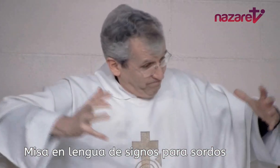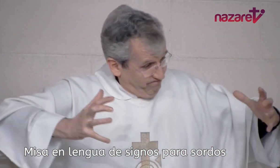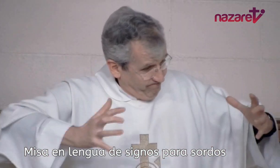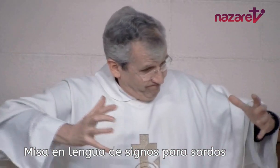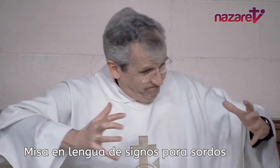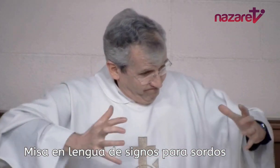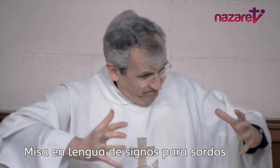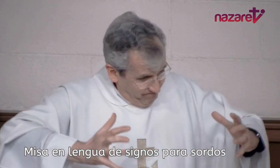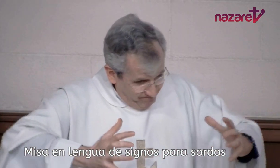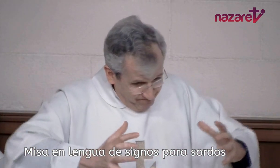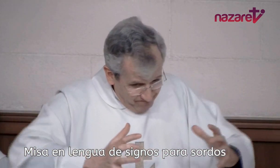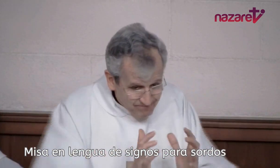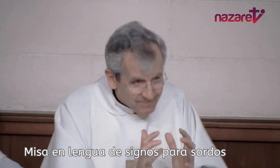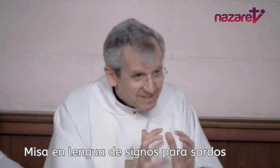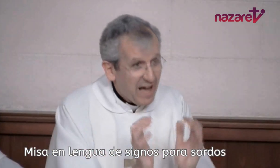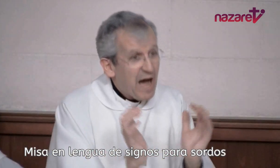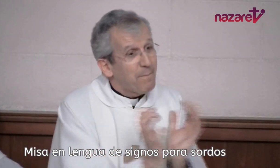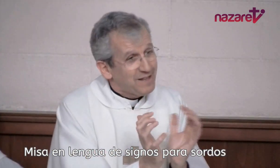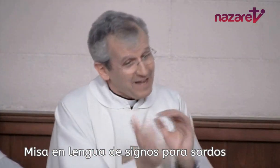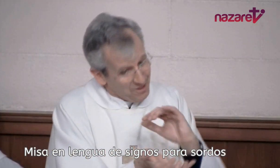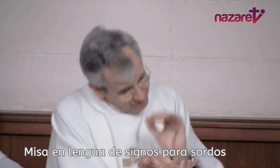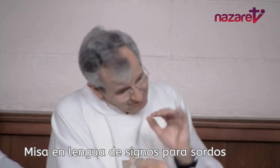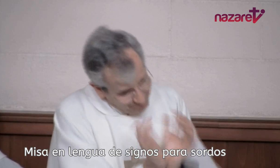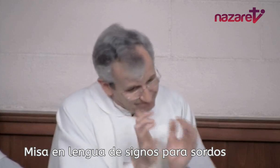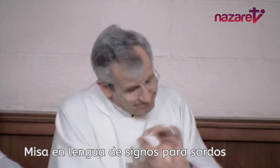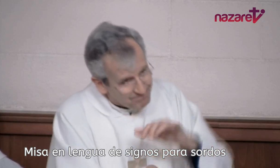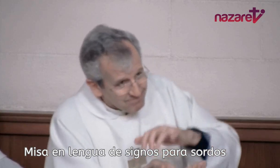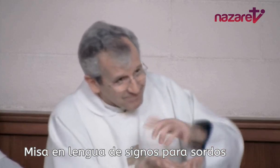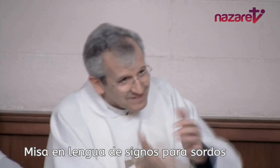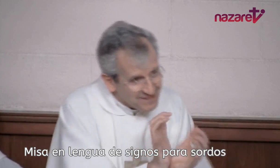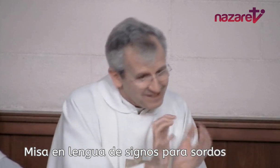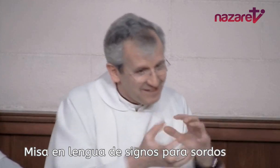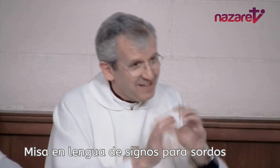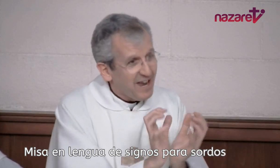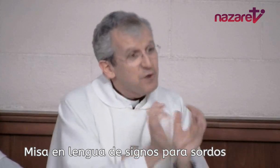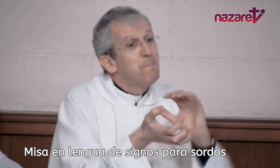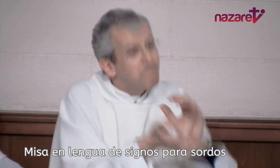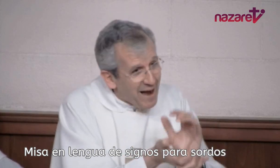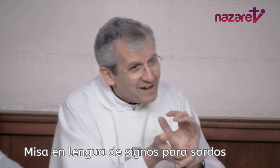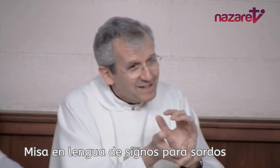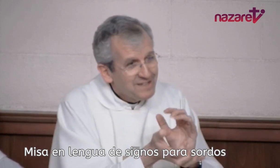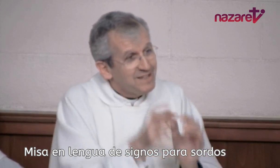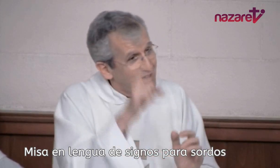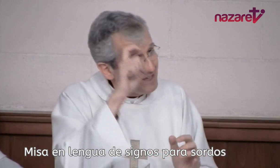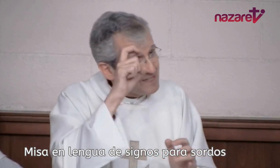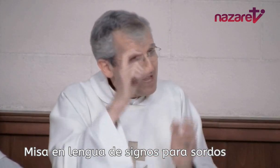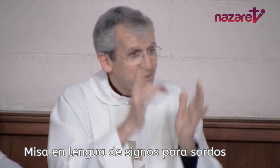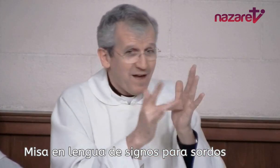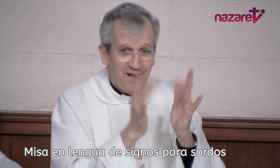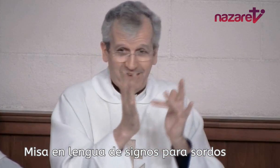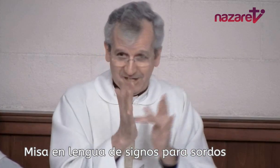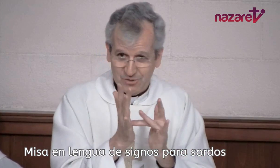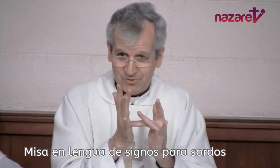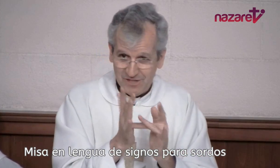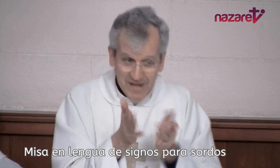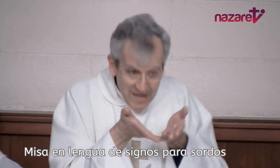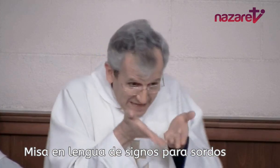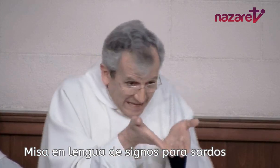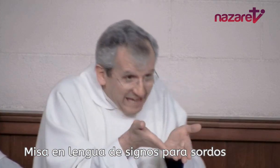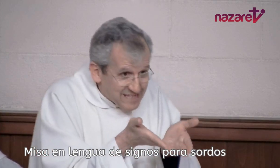apretado en un pack que se llama Jesús, y que